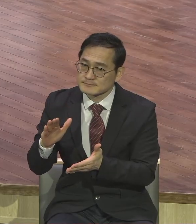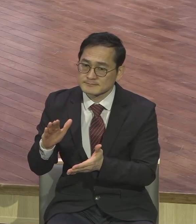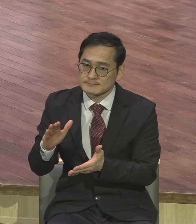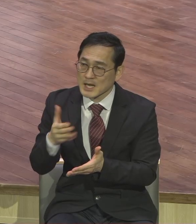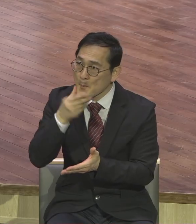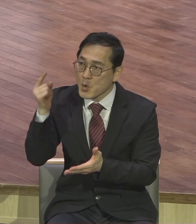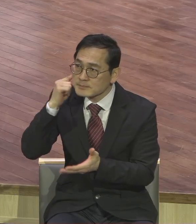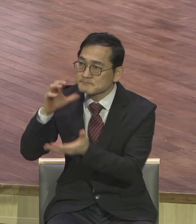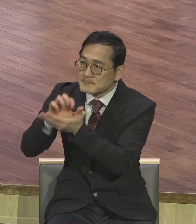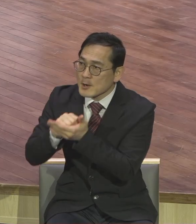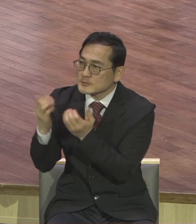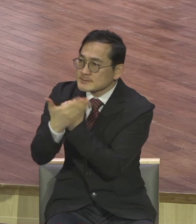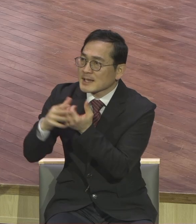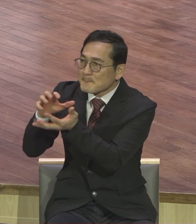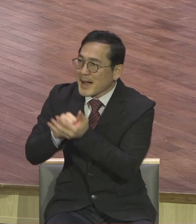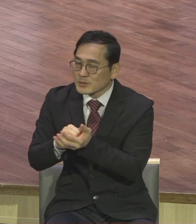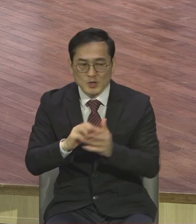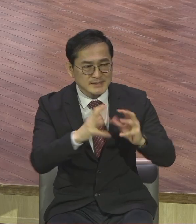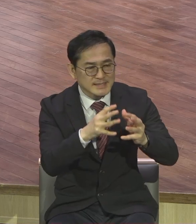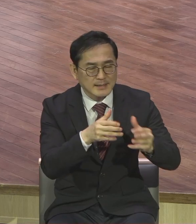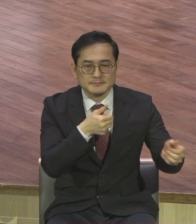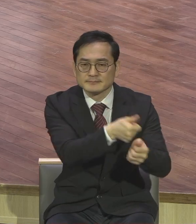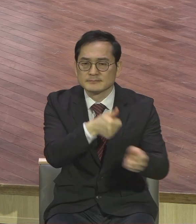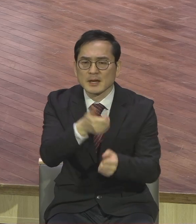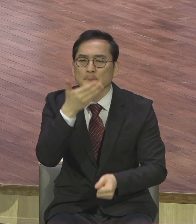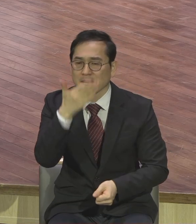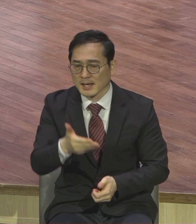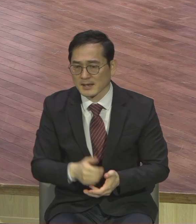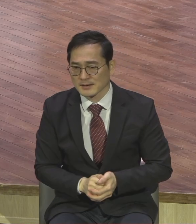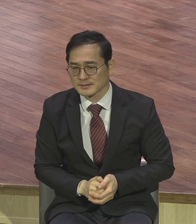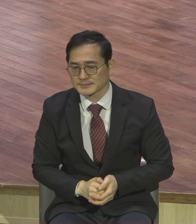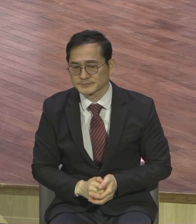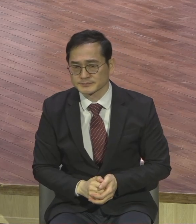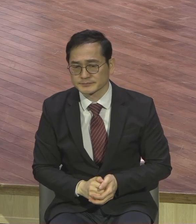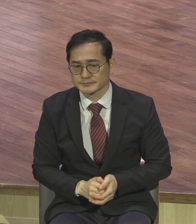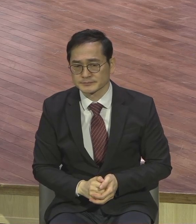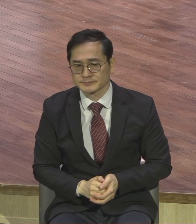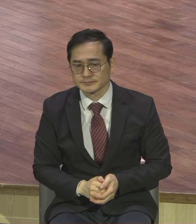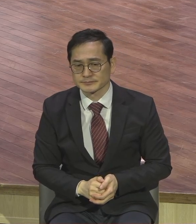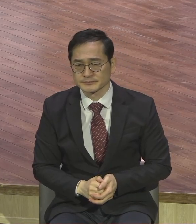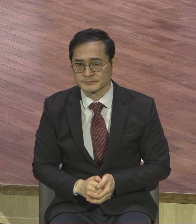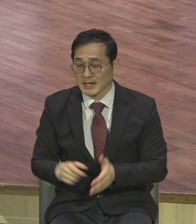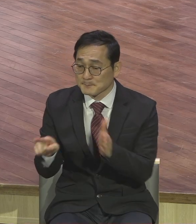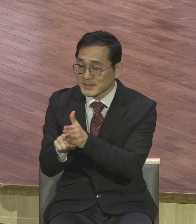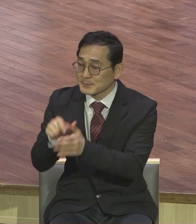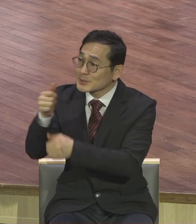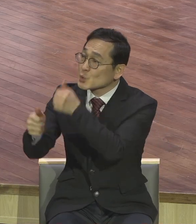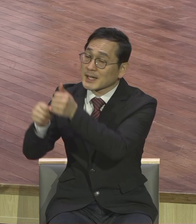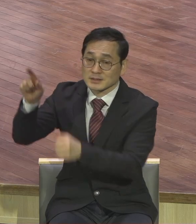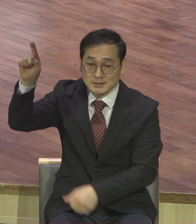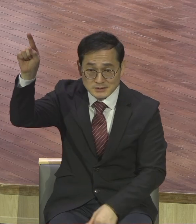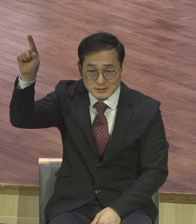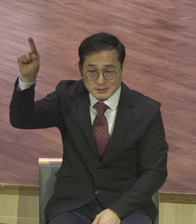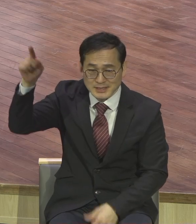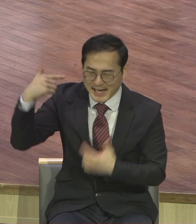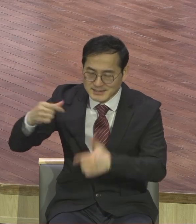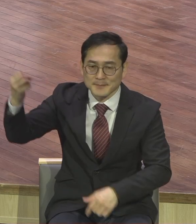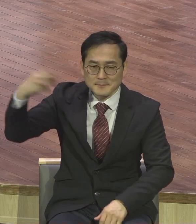이기지. 은혜 못 받는데 어떻게 세상을 이기겠어요? 과거 우리 믿음의 선조들이 이 버릇처럼 하던 말이 있어요.